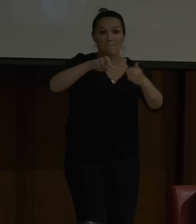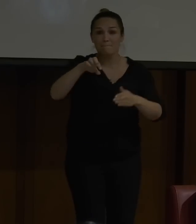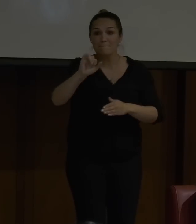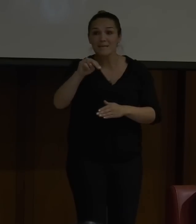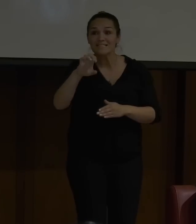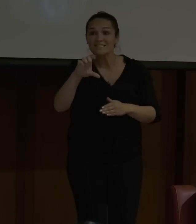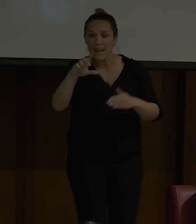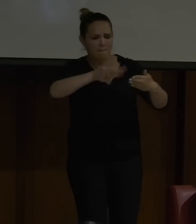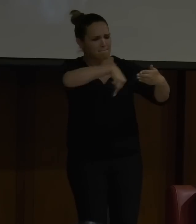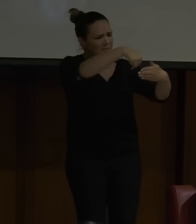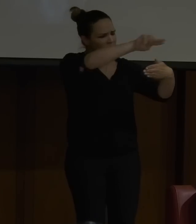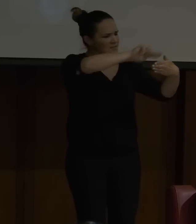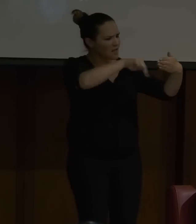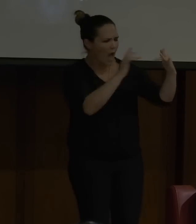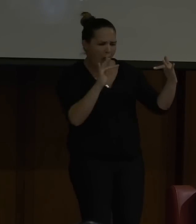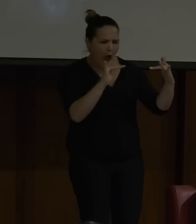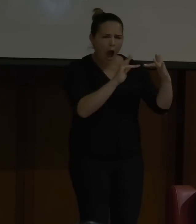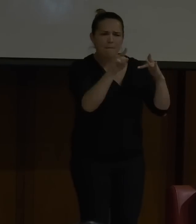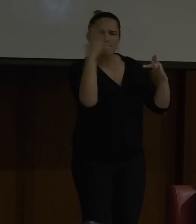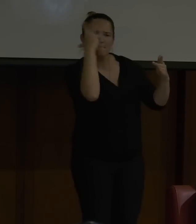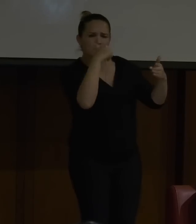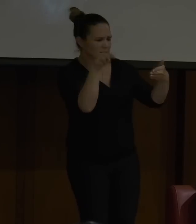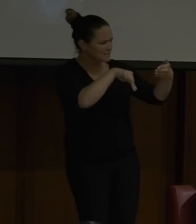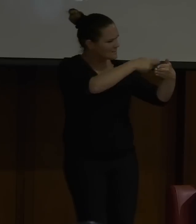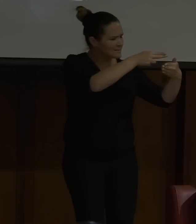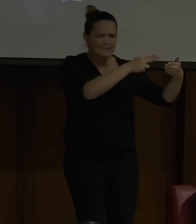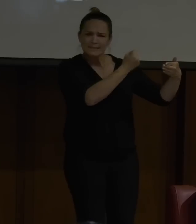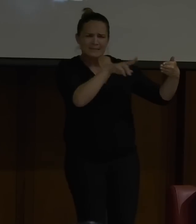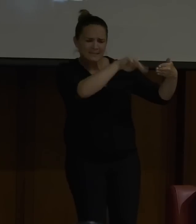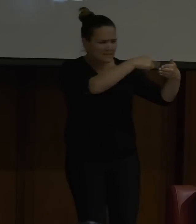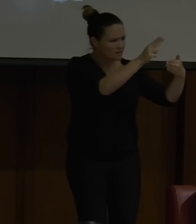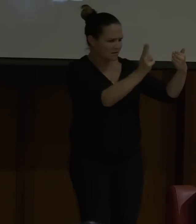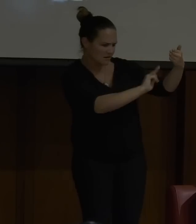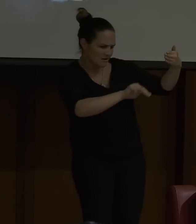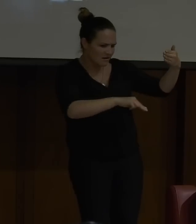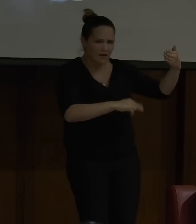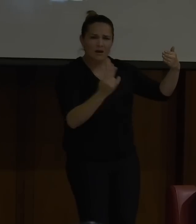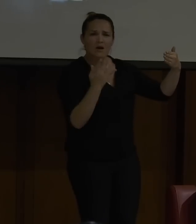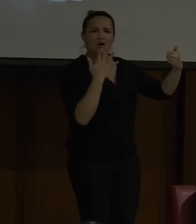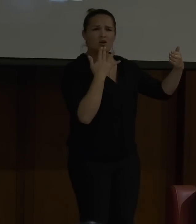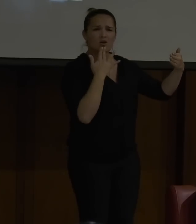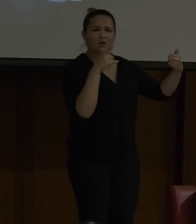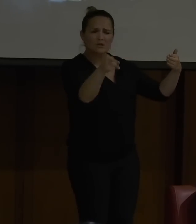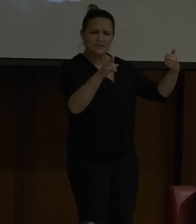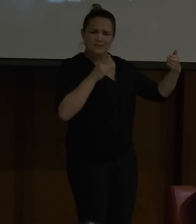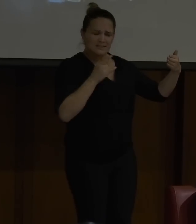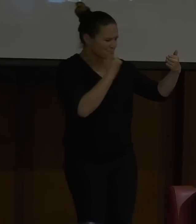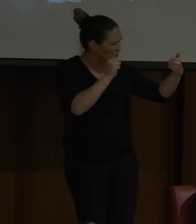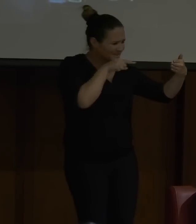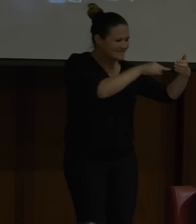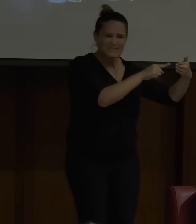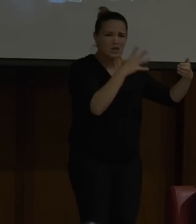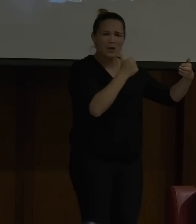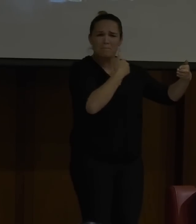pincel para pintar tu belleza y pintar en tu silueta qué color tiene el placer? Y